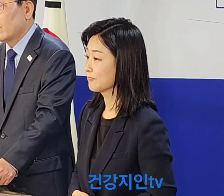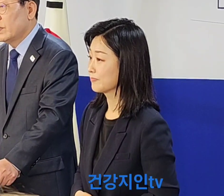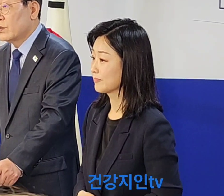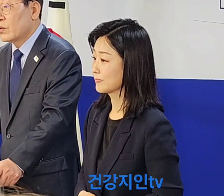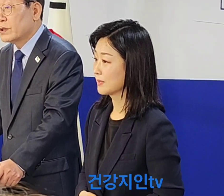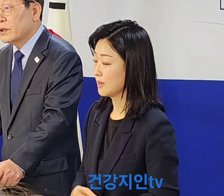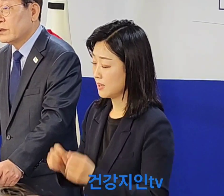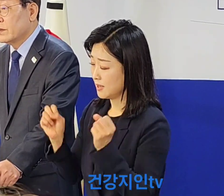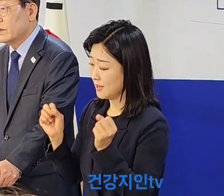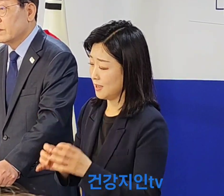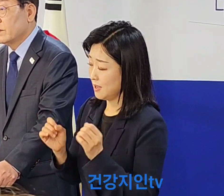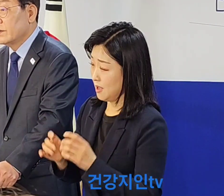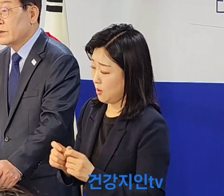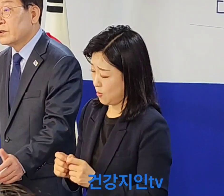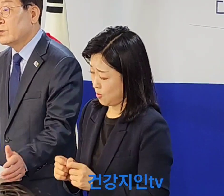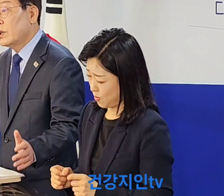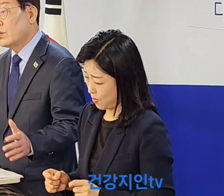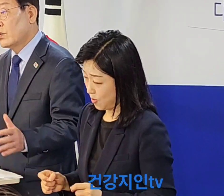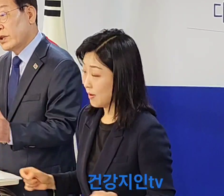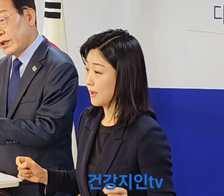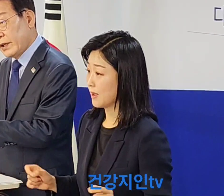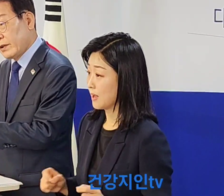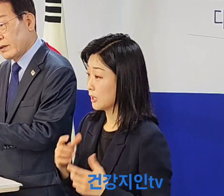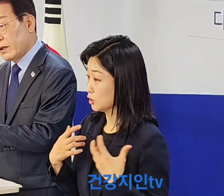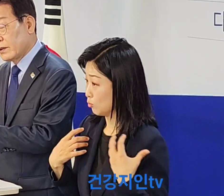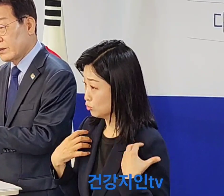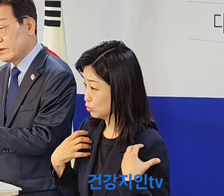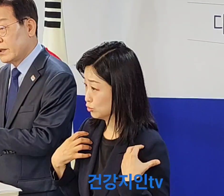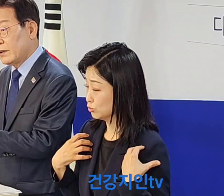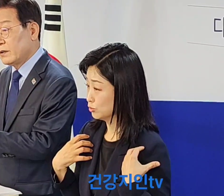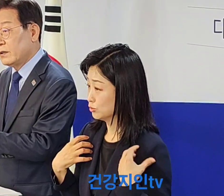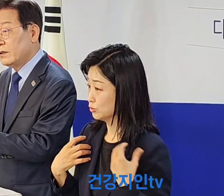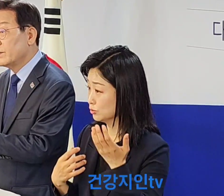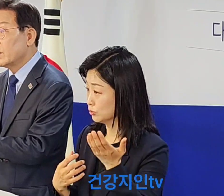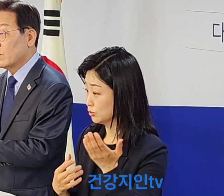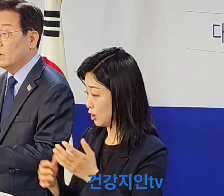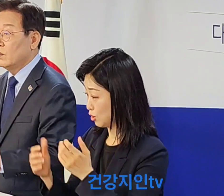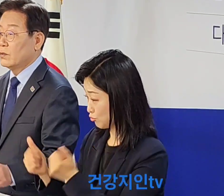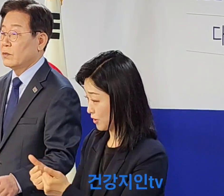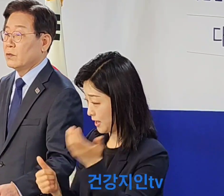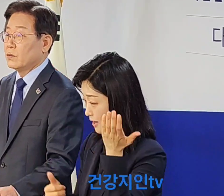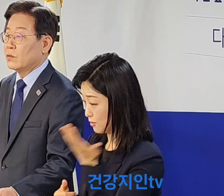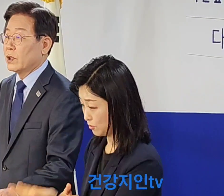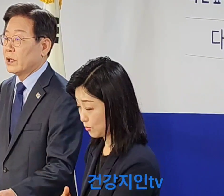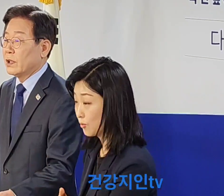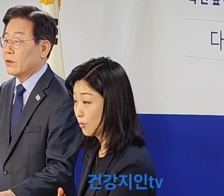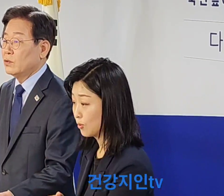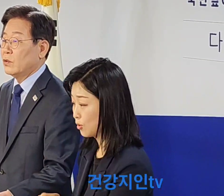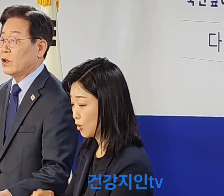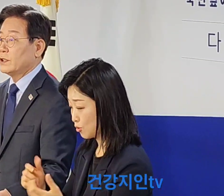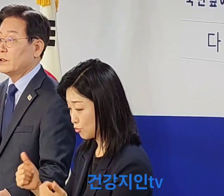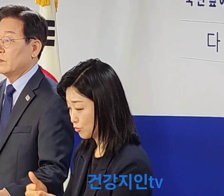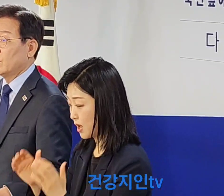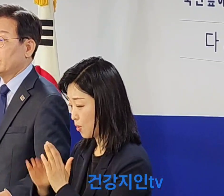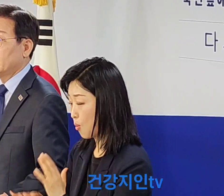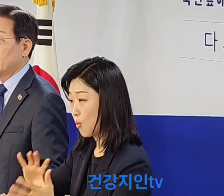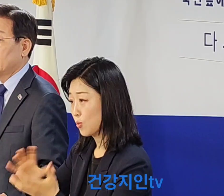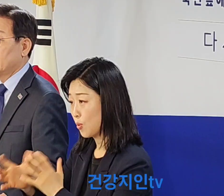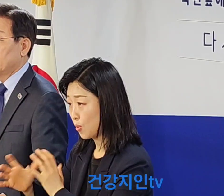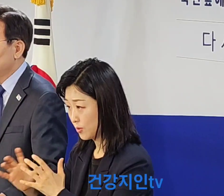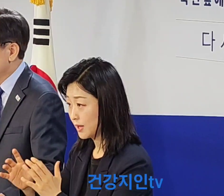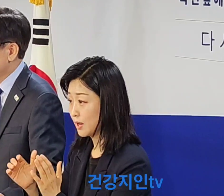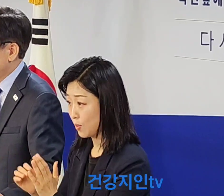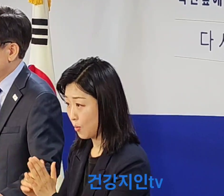시간의 논의를 통해서 정부가 국회에 그 안을 넘겼고 국회가 공론화 과정을